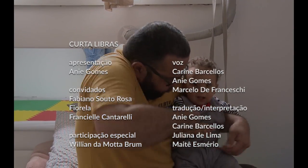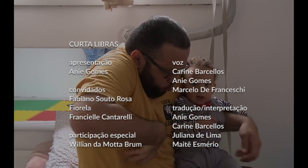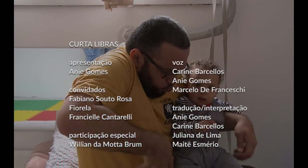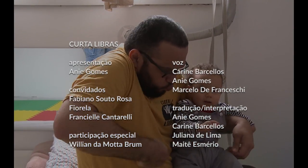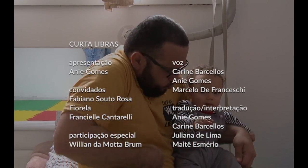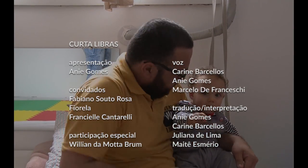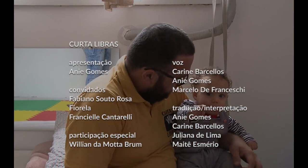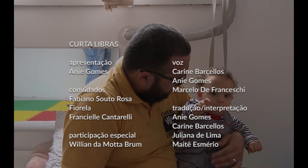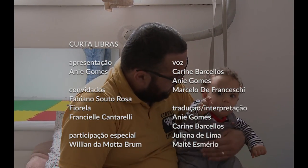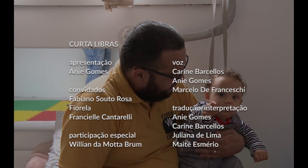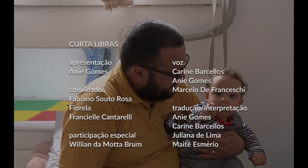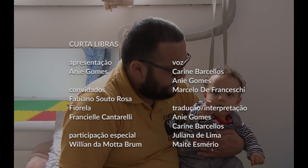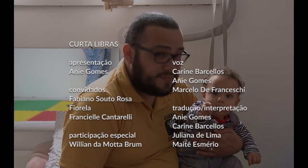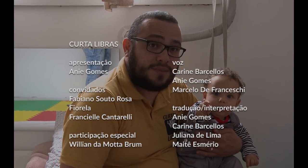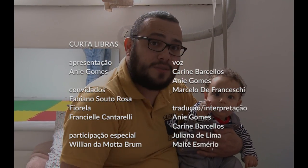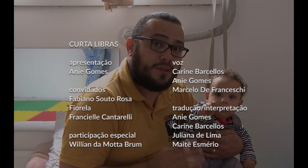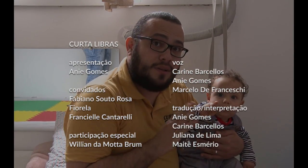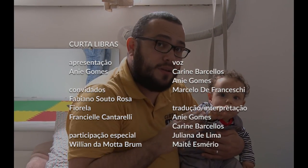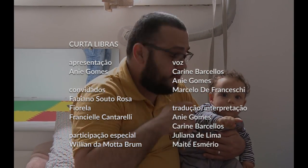Médico Amém.